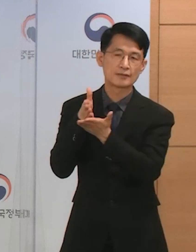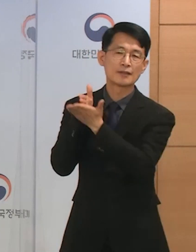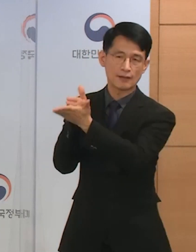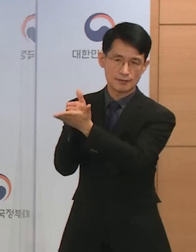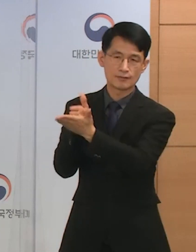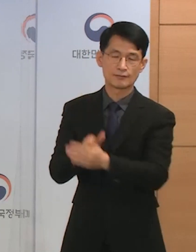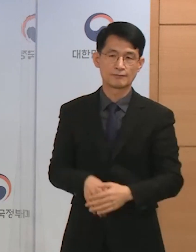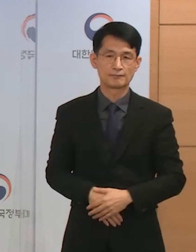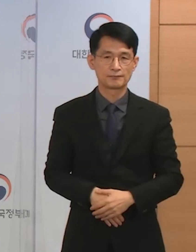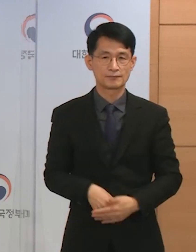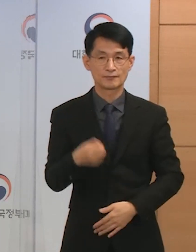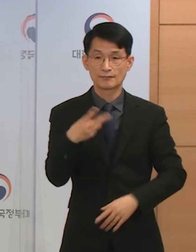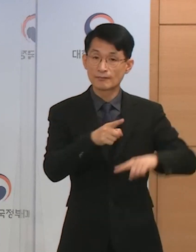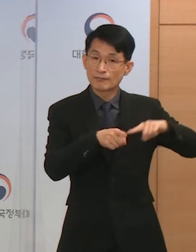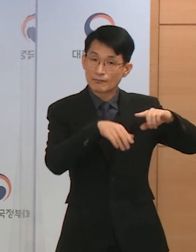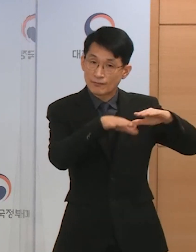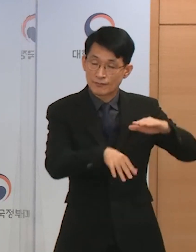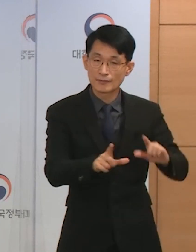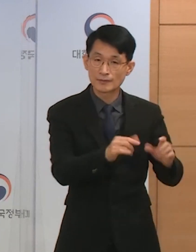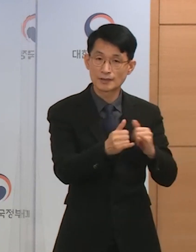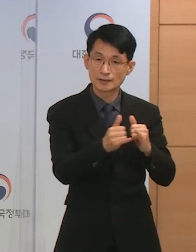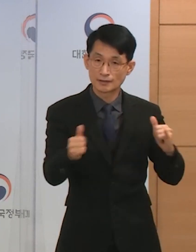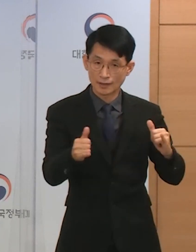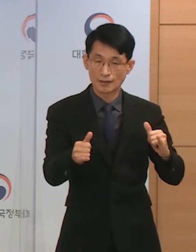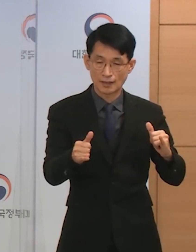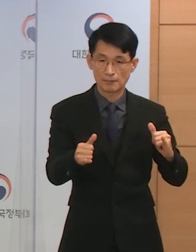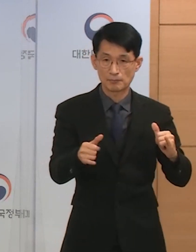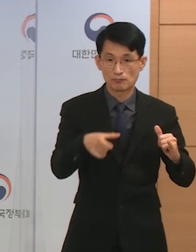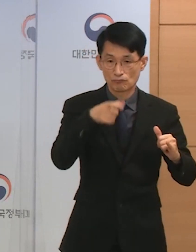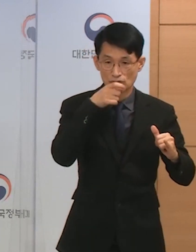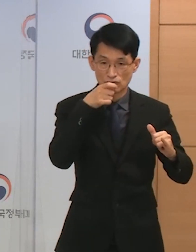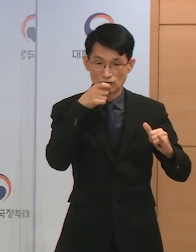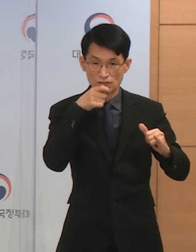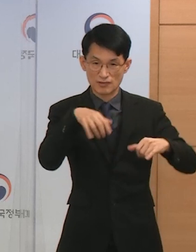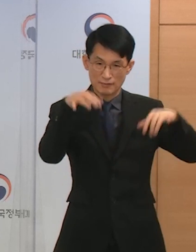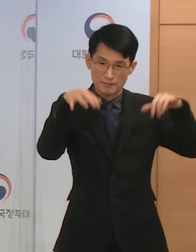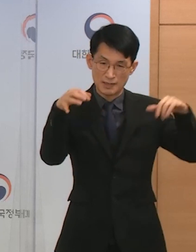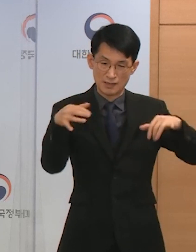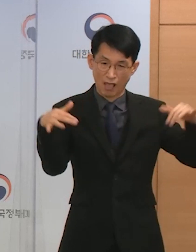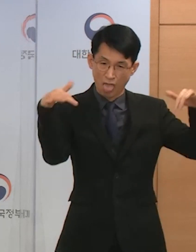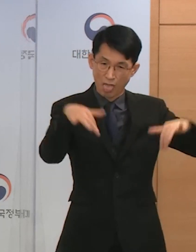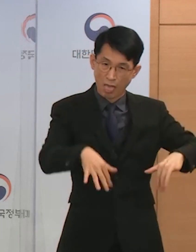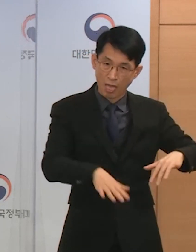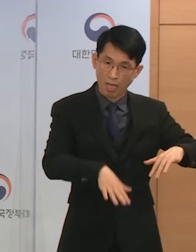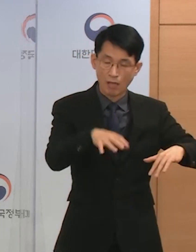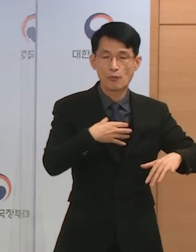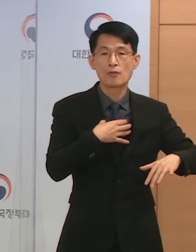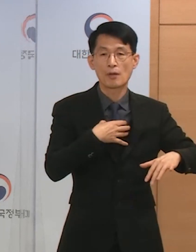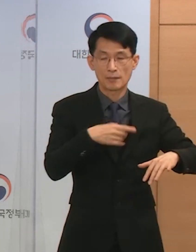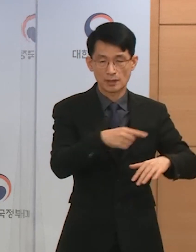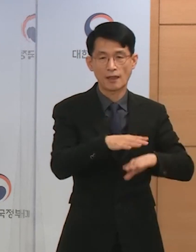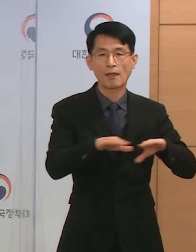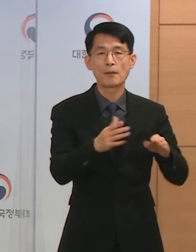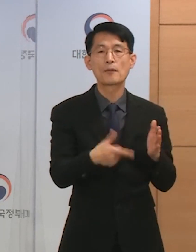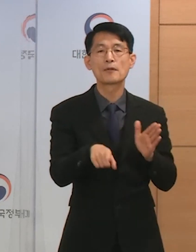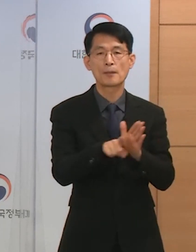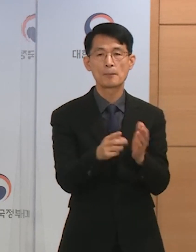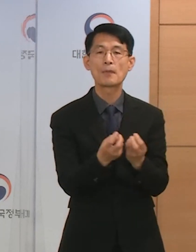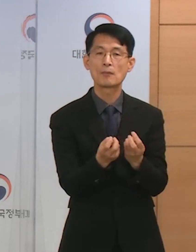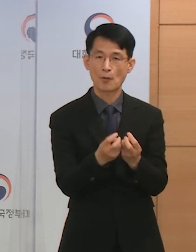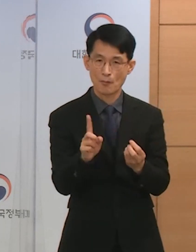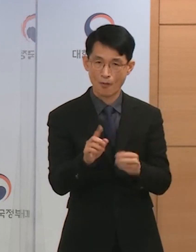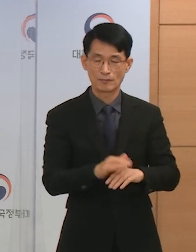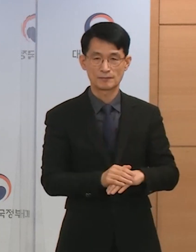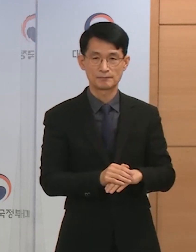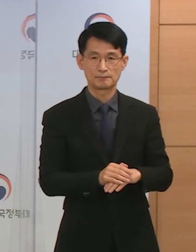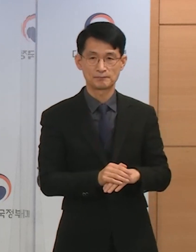다음은 반지하 거주민 등 침수 취약 가구 안전 강화 방안입니다. 침수 우려 주거 지역의 대피